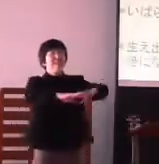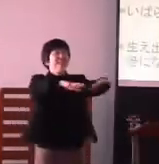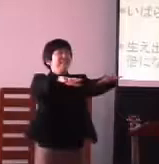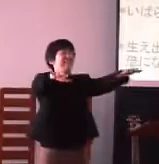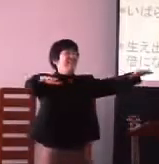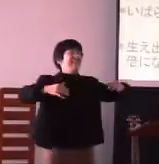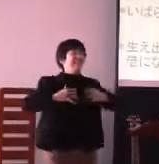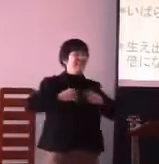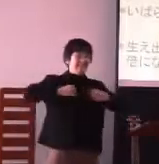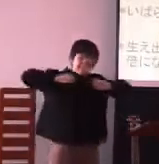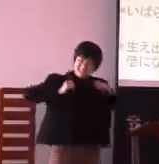4番目、